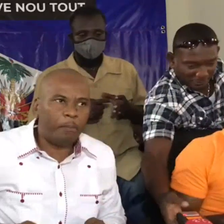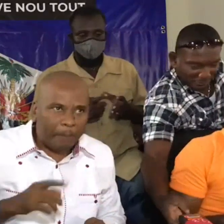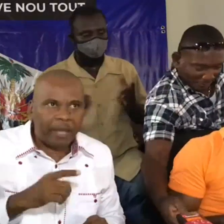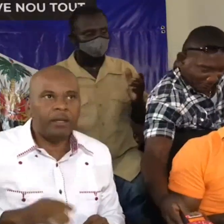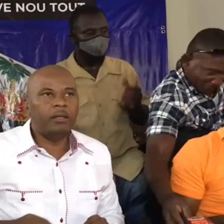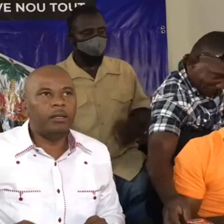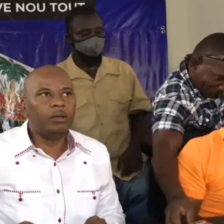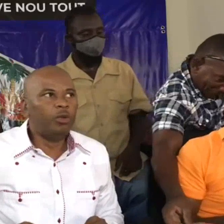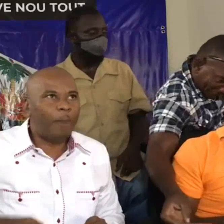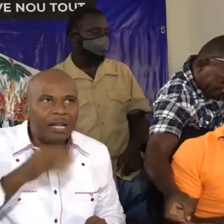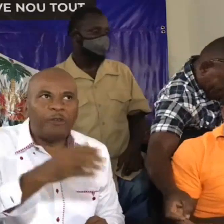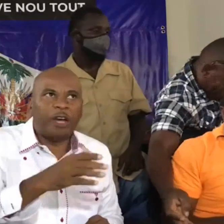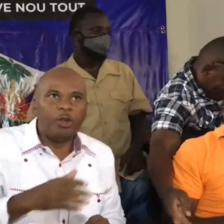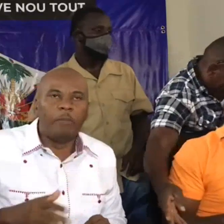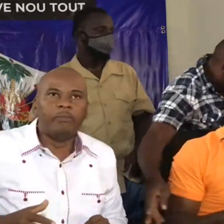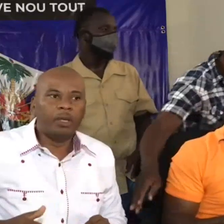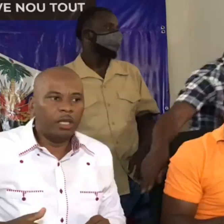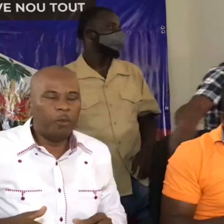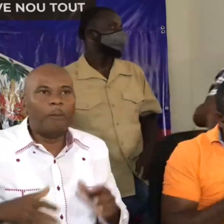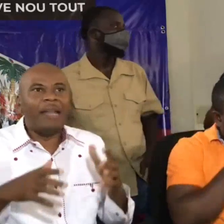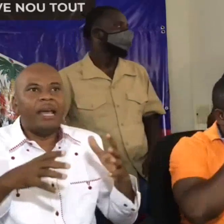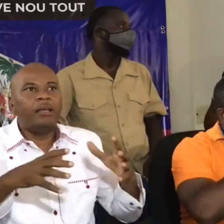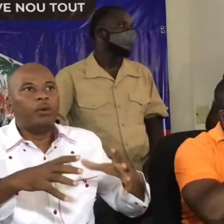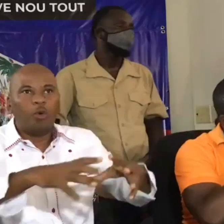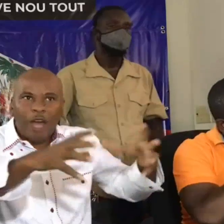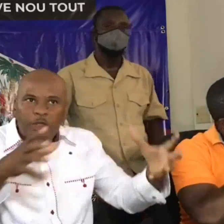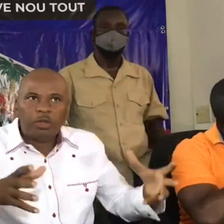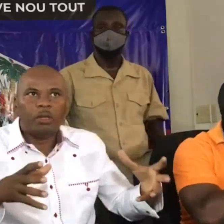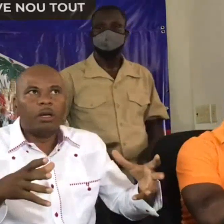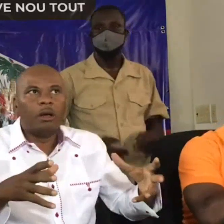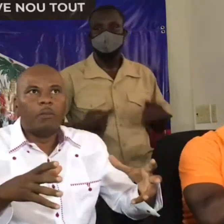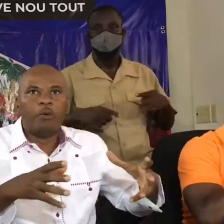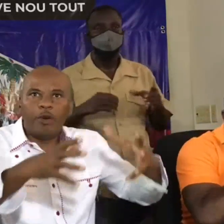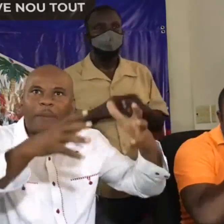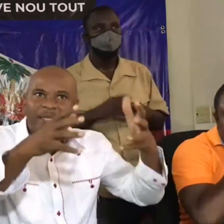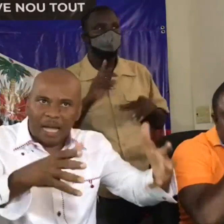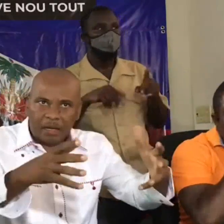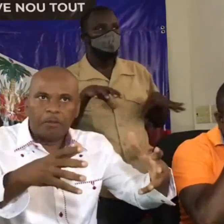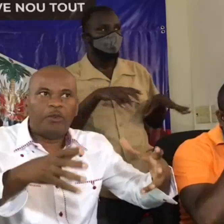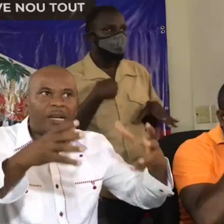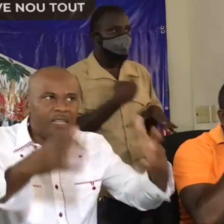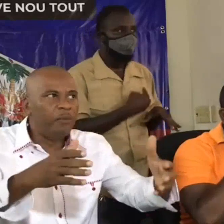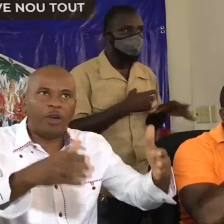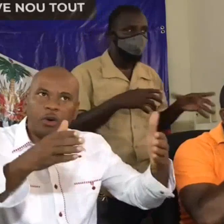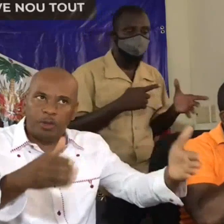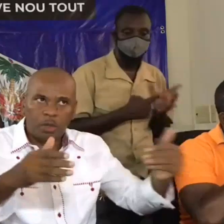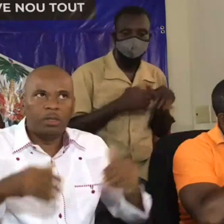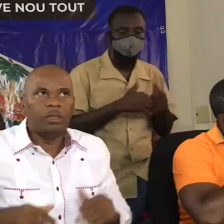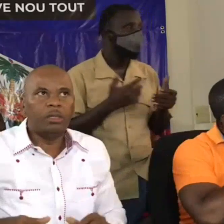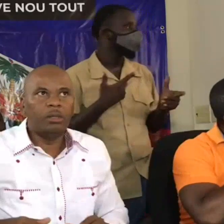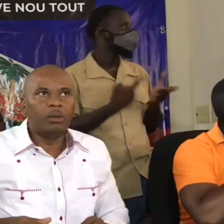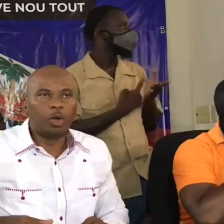référendum Pépé. Nous n'avons pas de référendum qui pour faire couverture pour faire massacre. Pour faire crime, pour faire